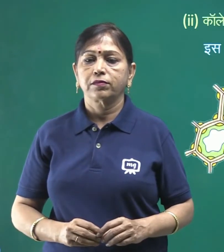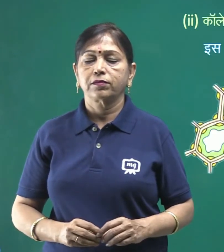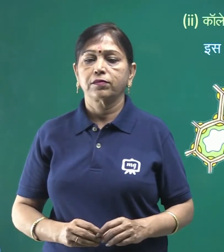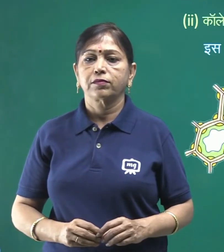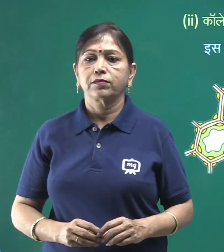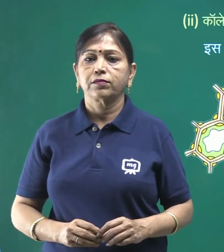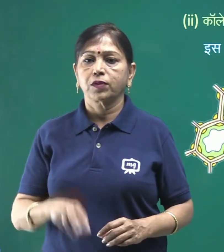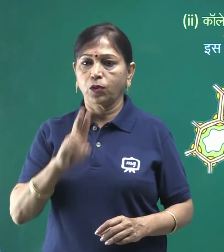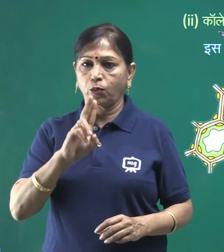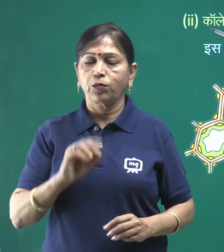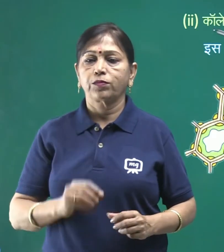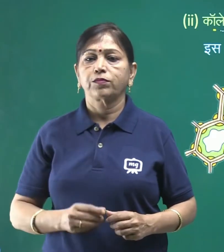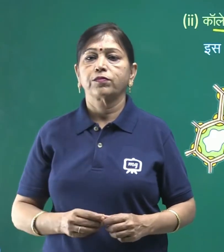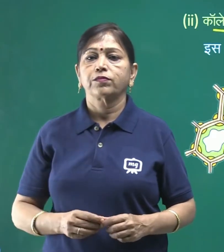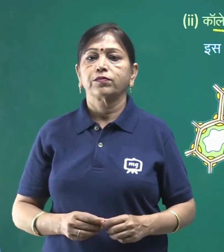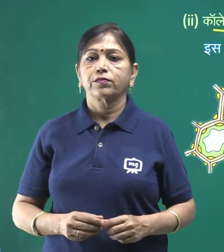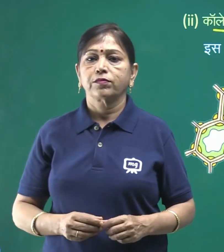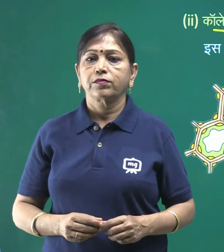दो,